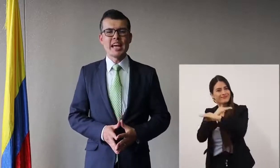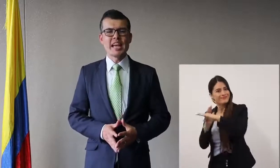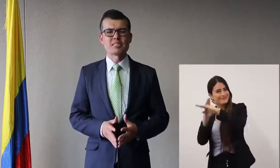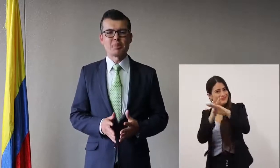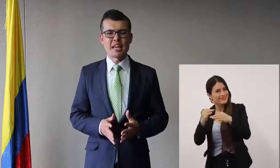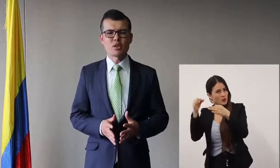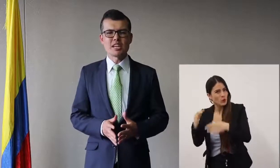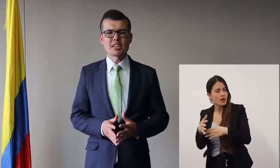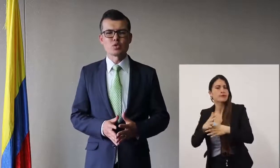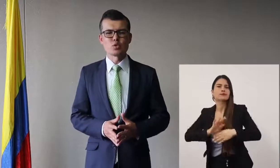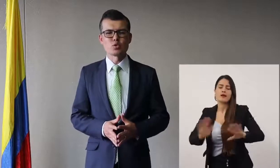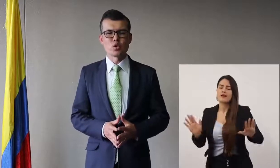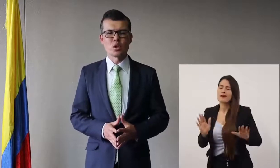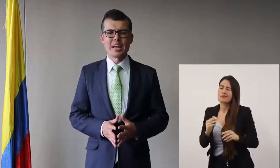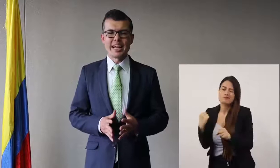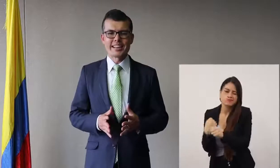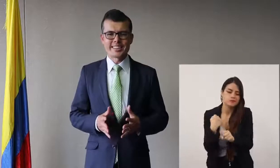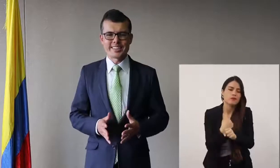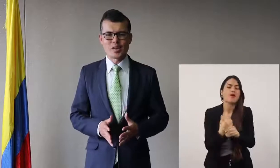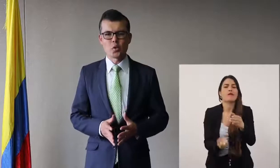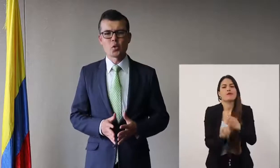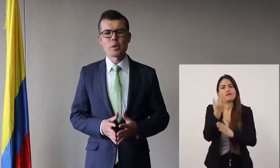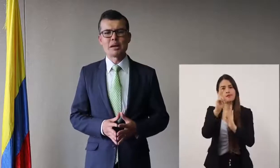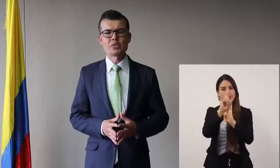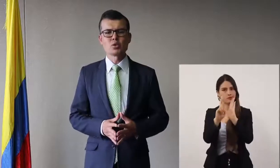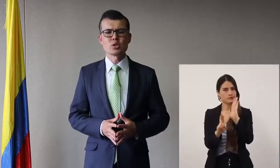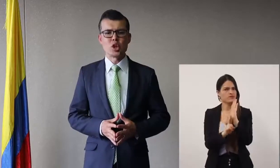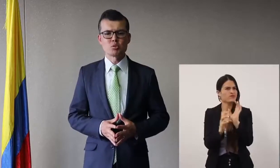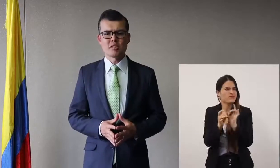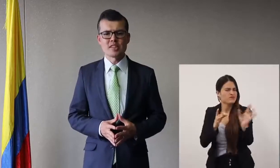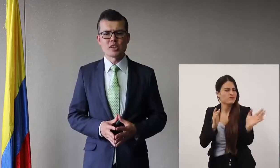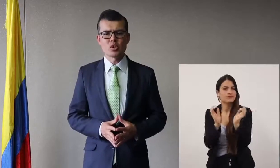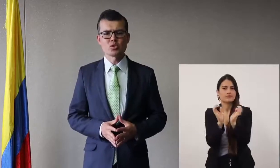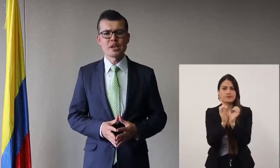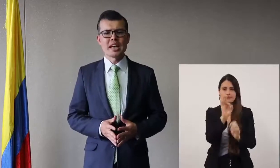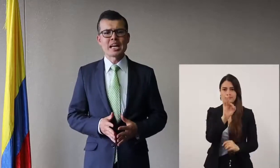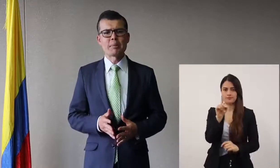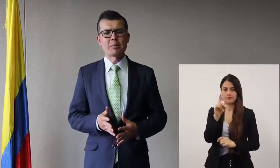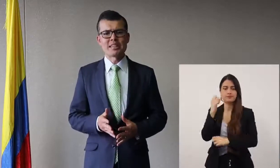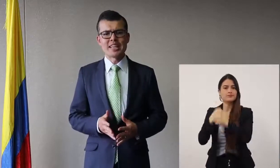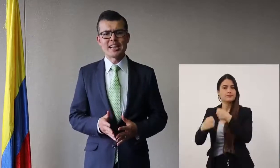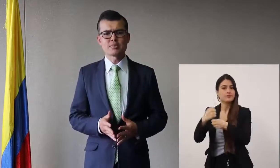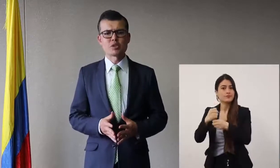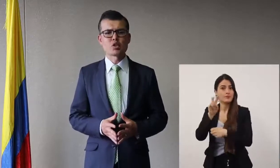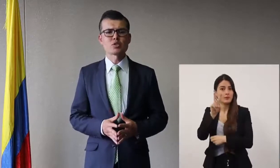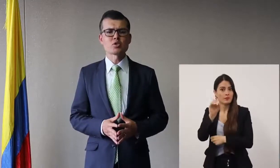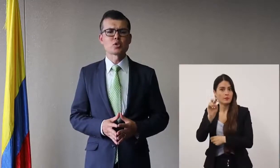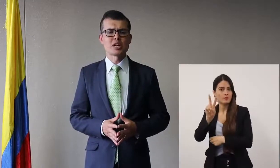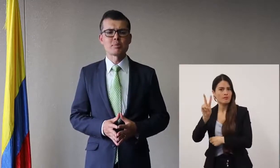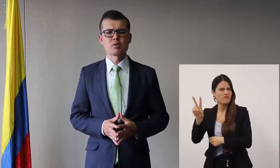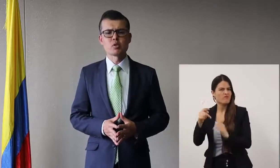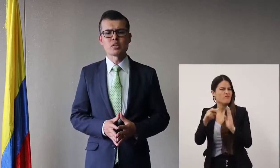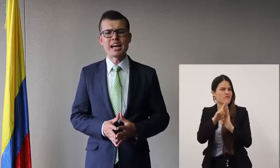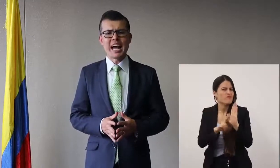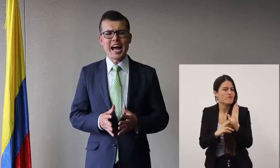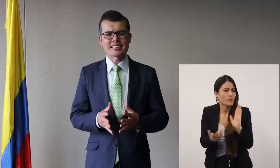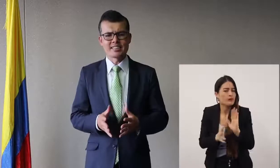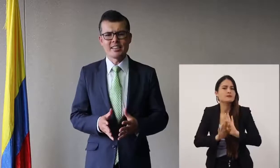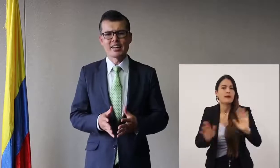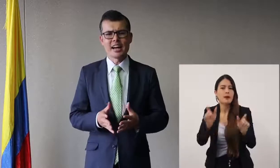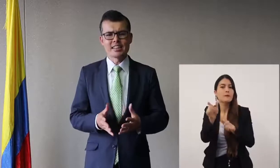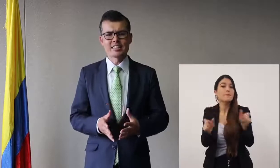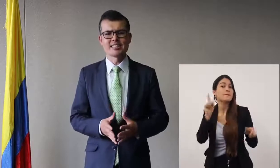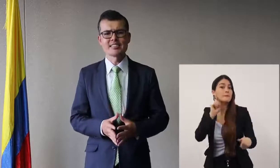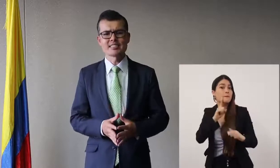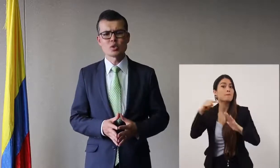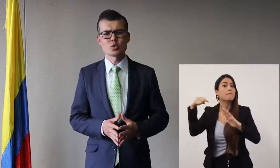Vial, expidieron la resolución el 31 de mayo de 2022 que permitirá a las personas con sordera profunda